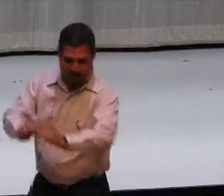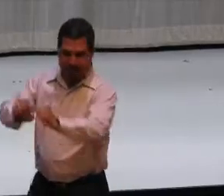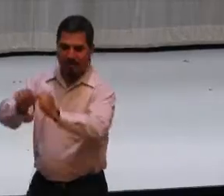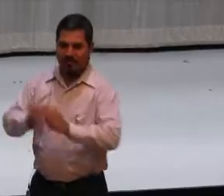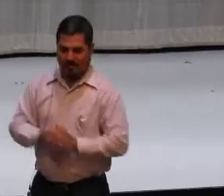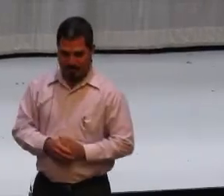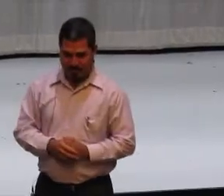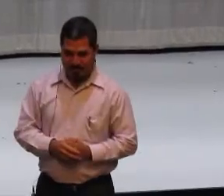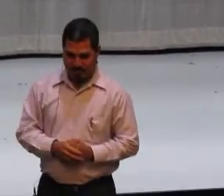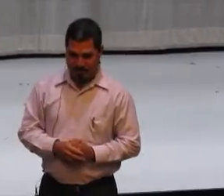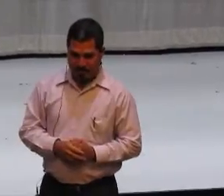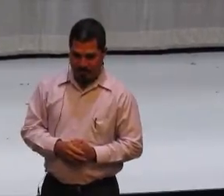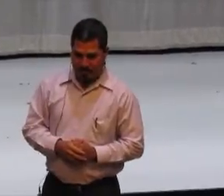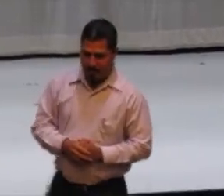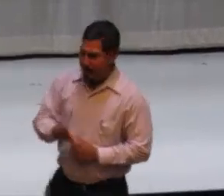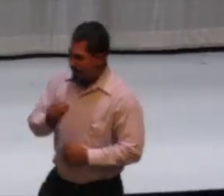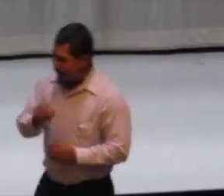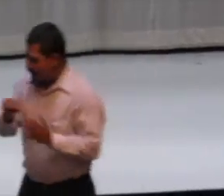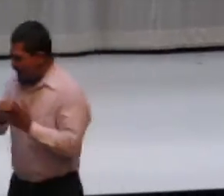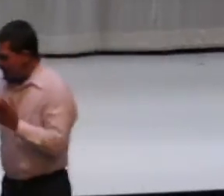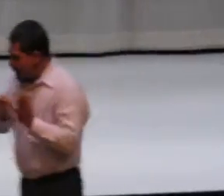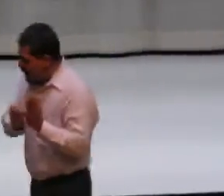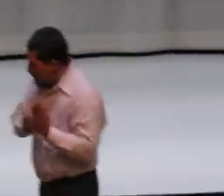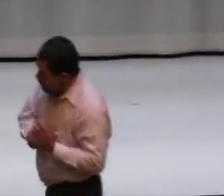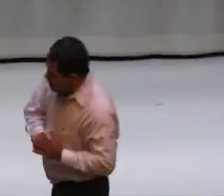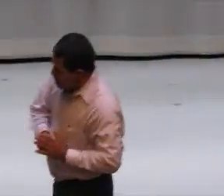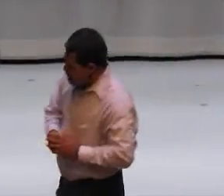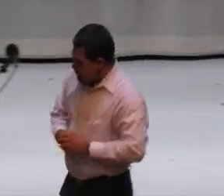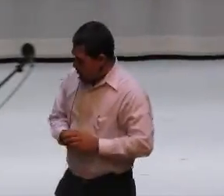continuar. Y también en el libro de Mateo,